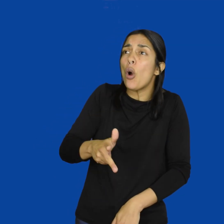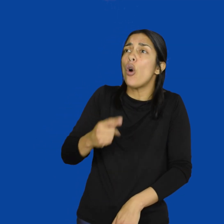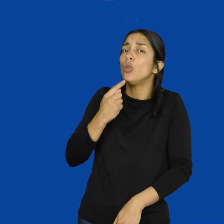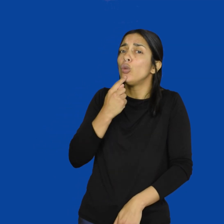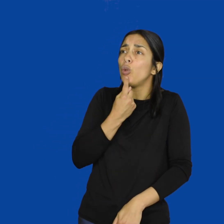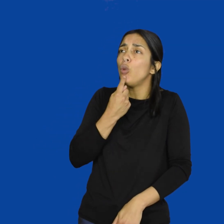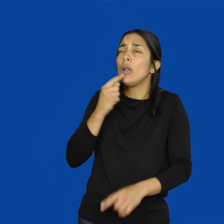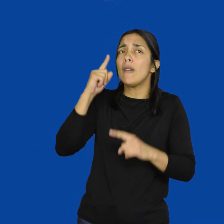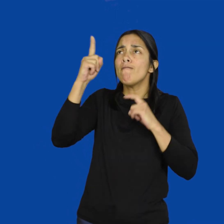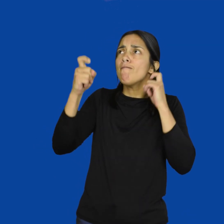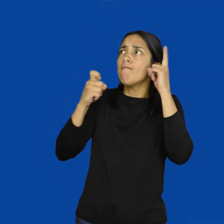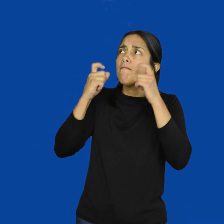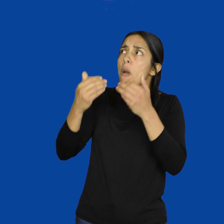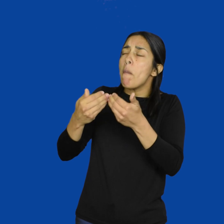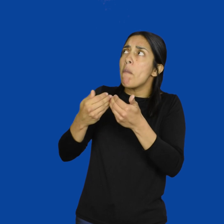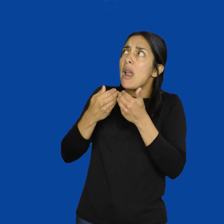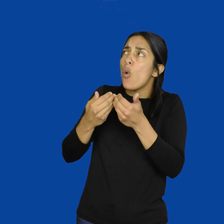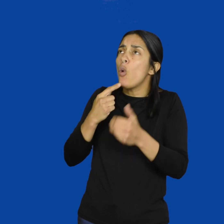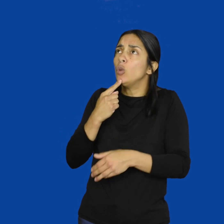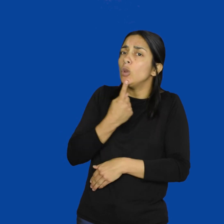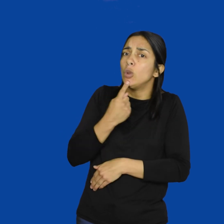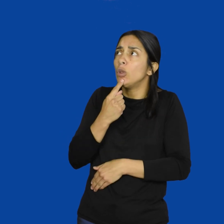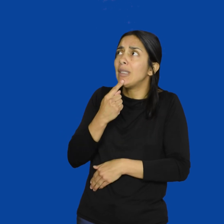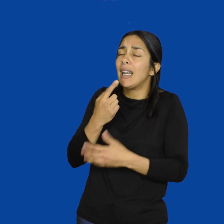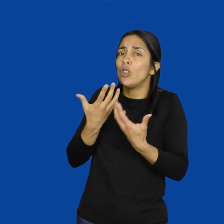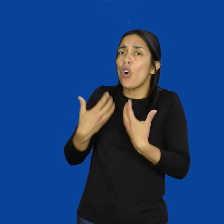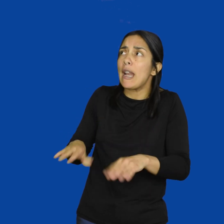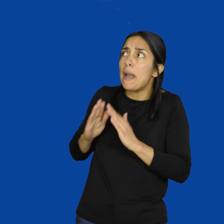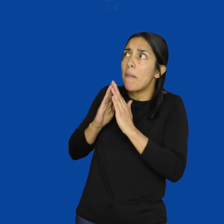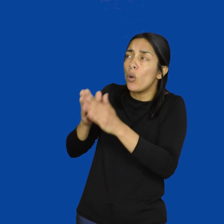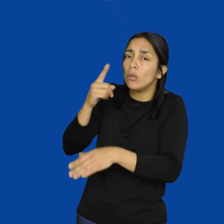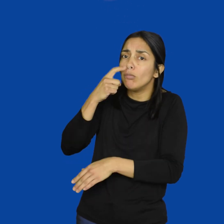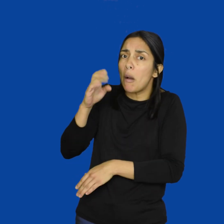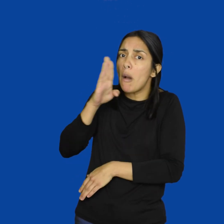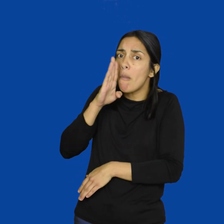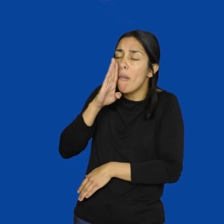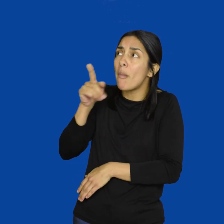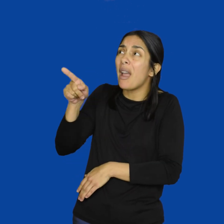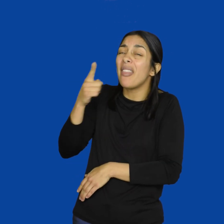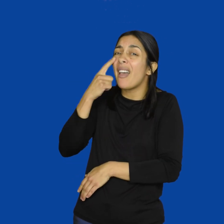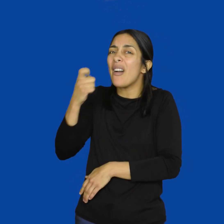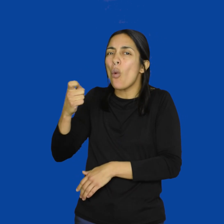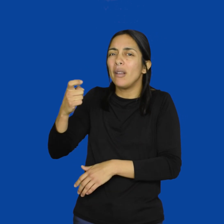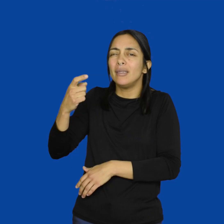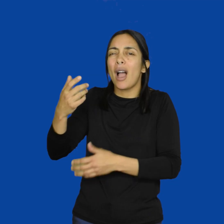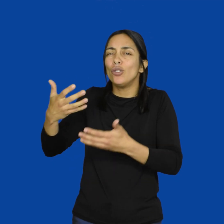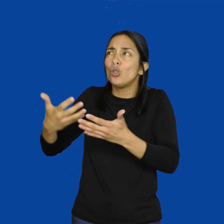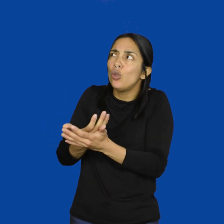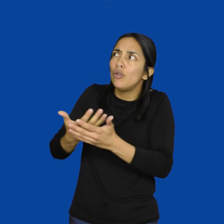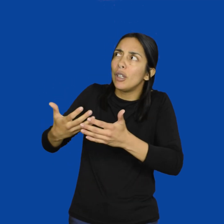respuestas, evitando cuestionar por miedo a hacerlos sufrir ante el recuerdo. Si bien los sobrevivientes intentaron